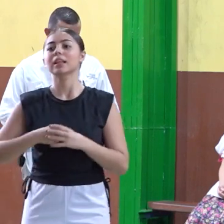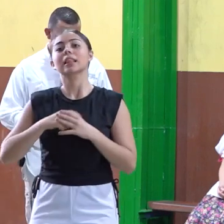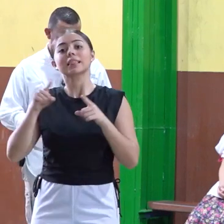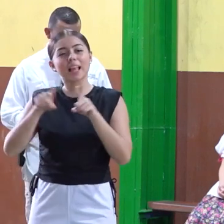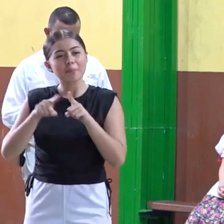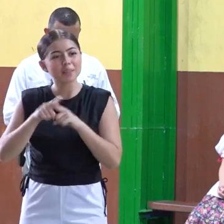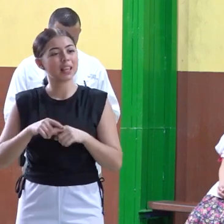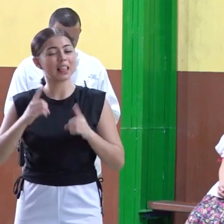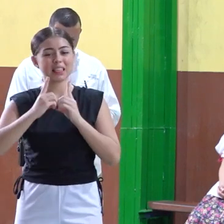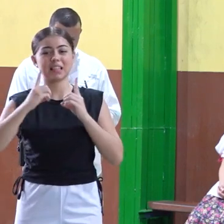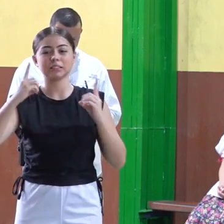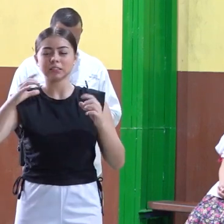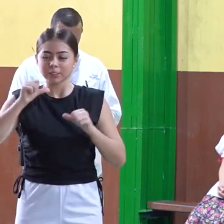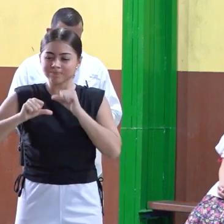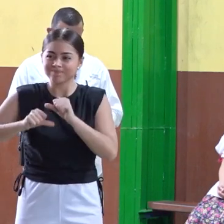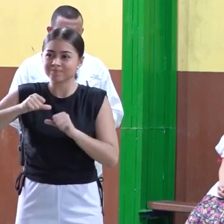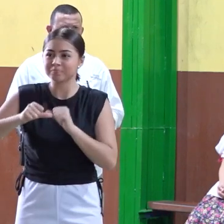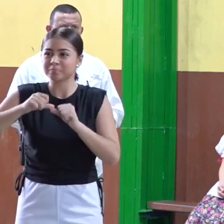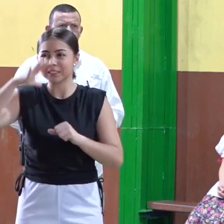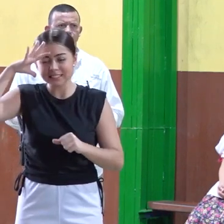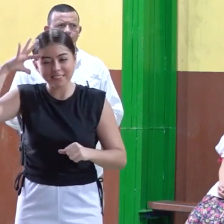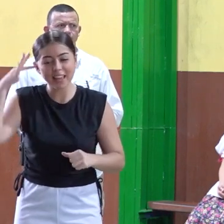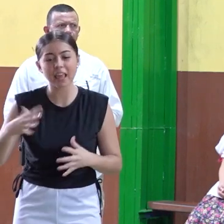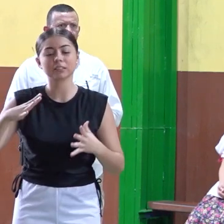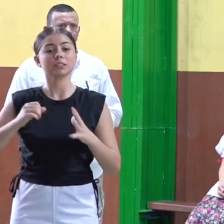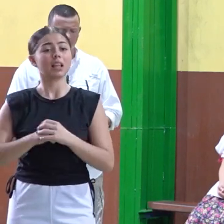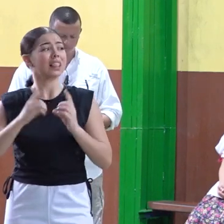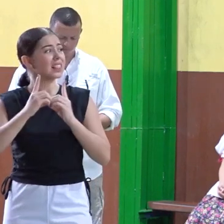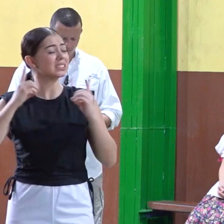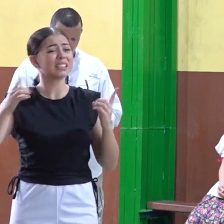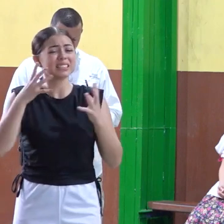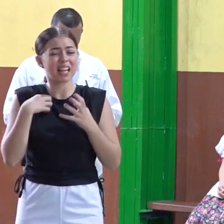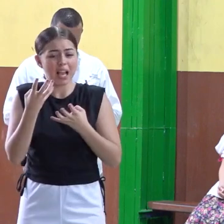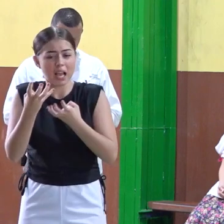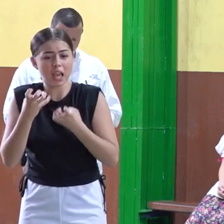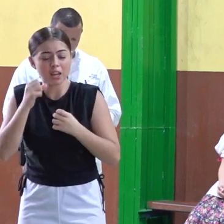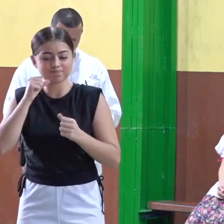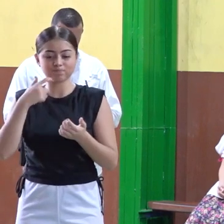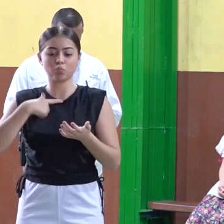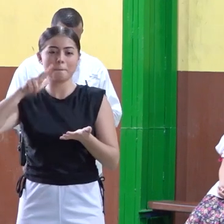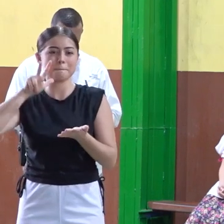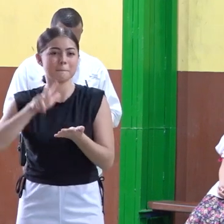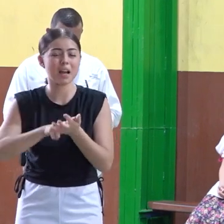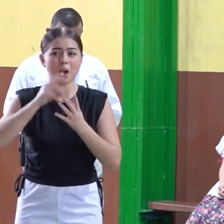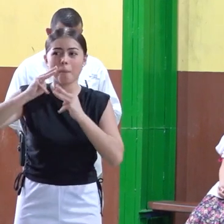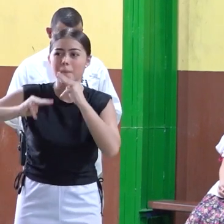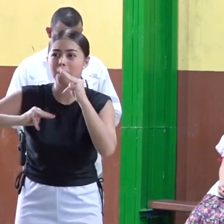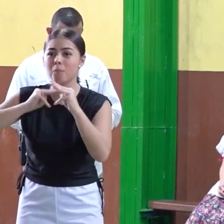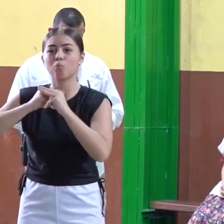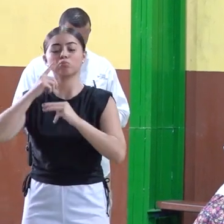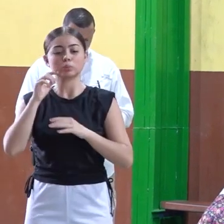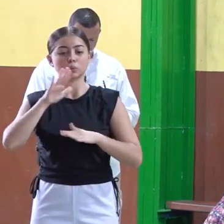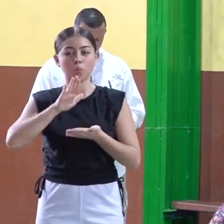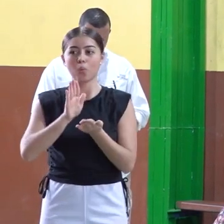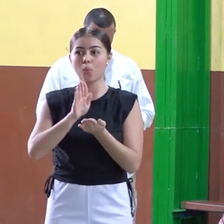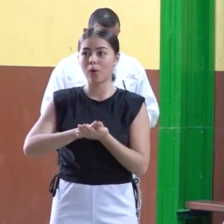distancia en perseverancia, es una distancia en querer marcar el mundo con la